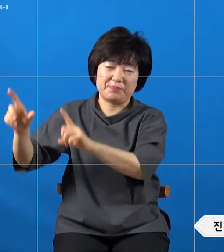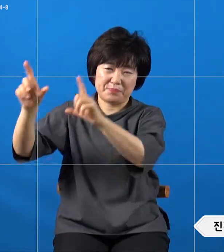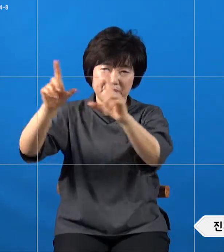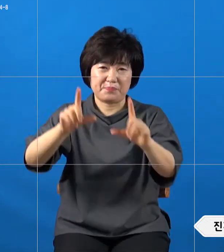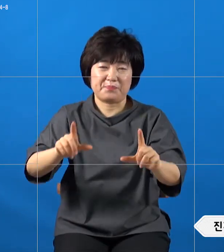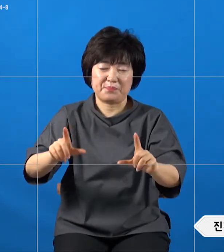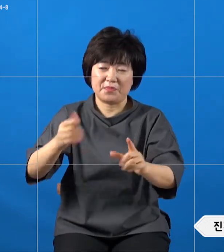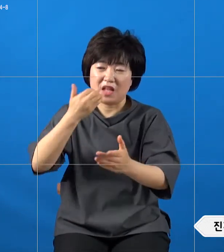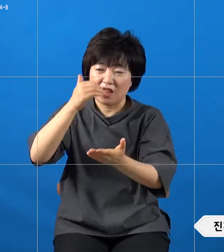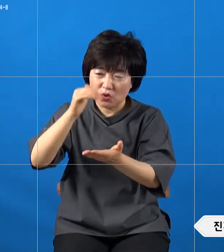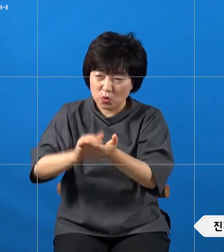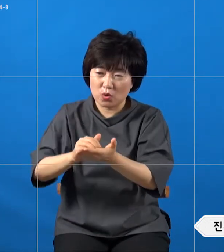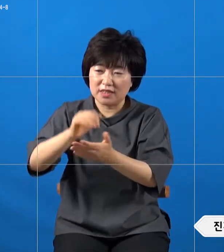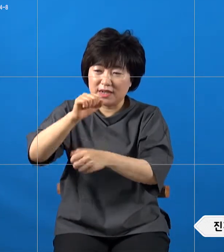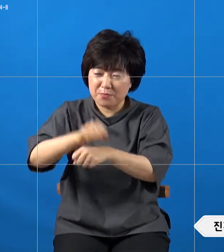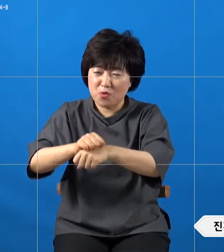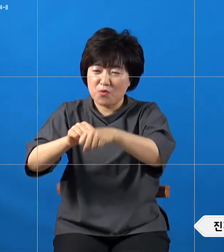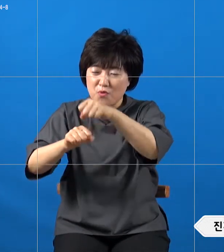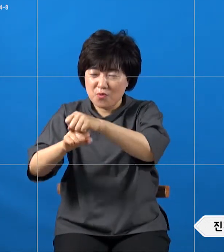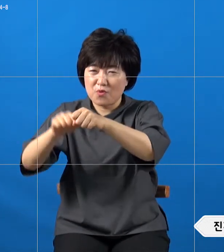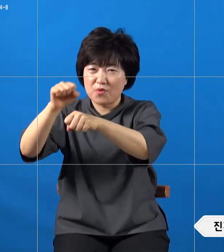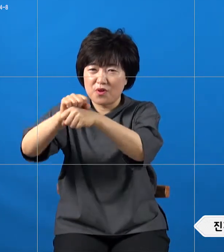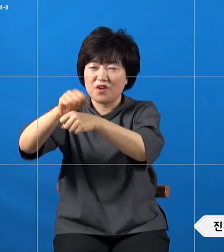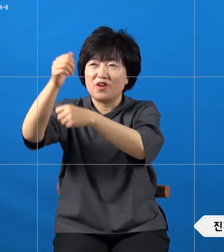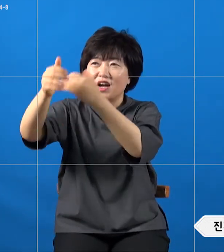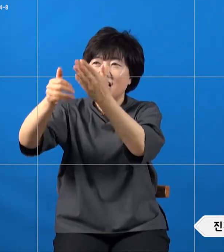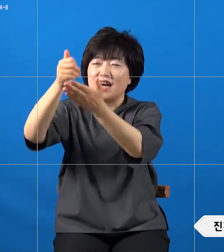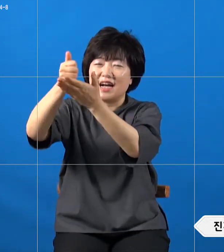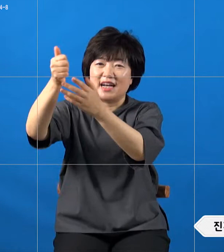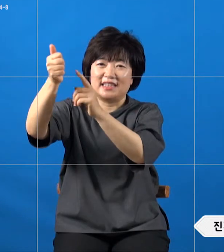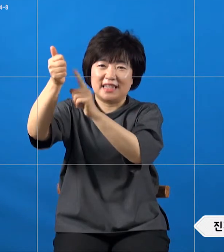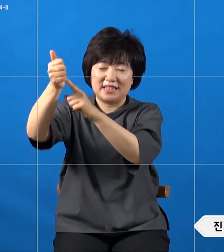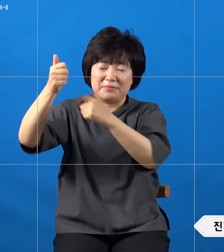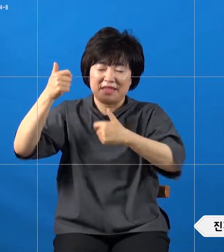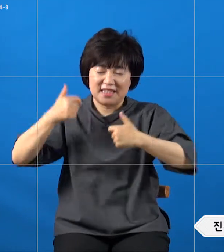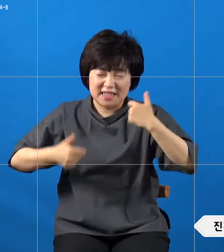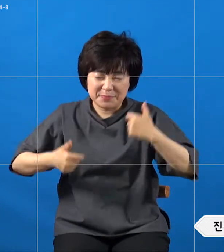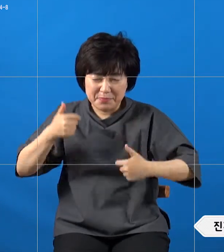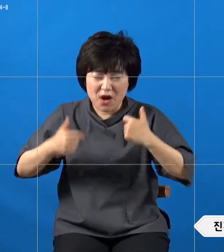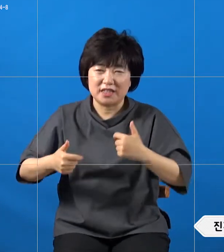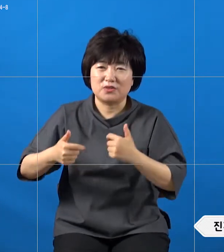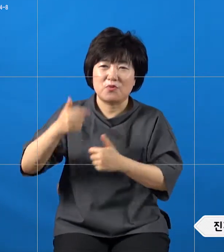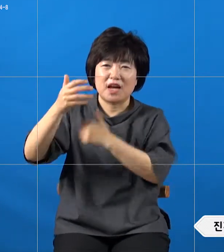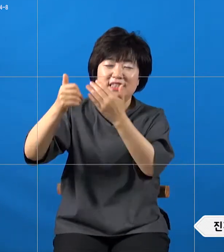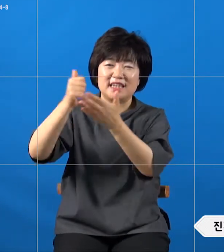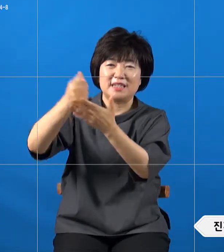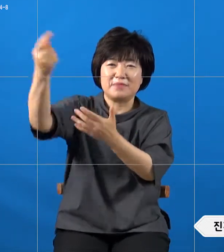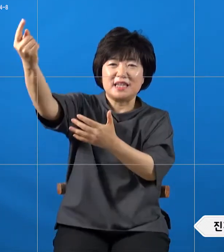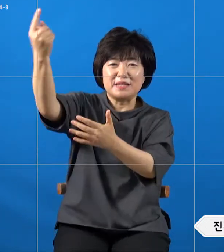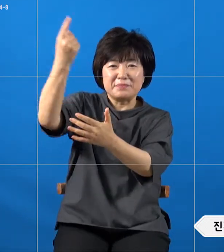신령한 전, 하나님의 임재하심을 만들어가는 건축의 모습처럼